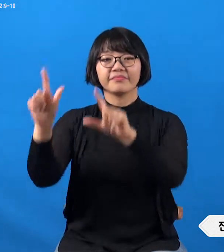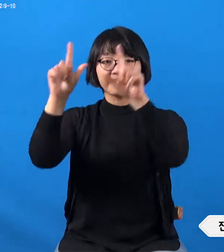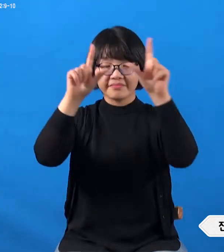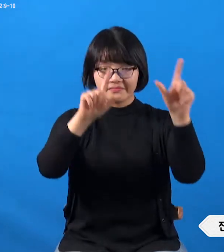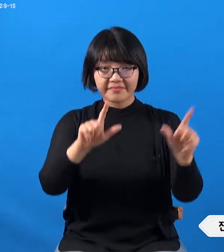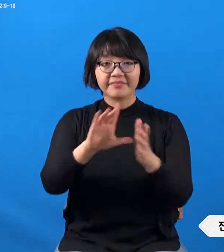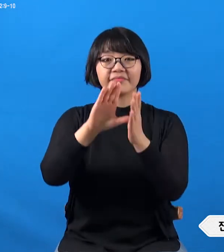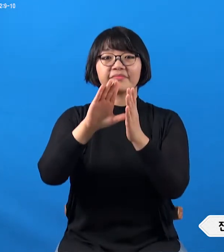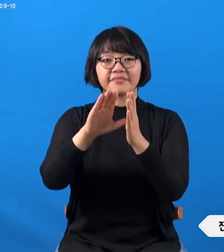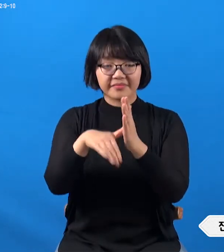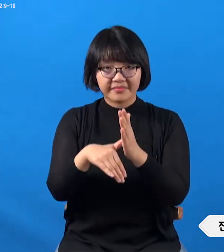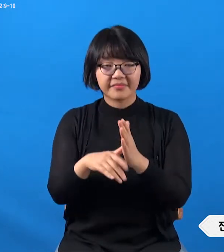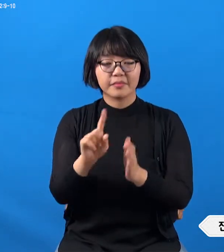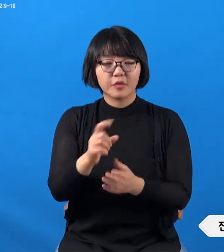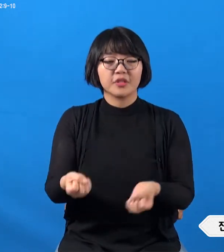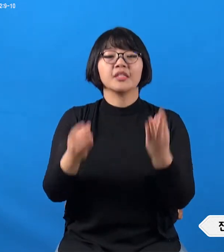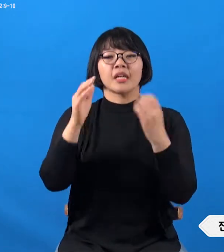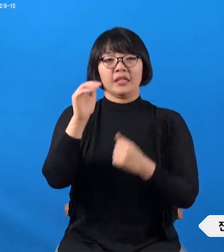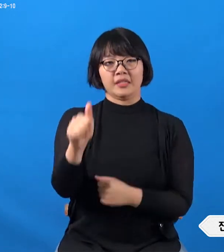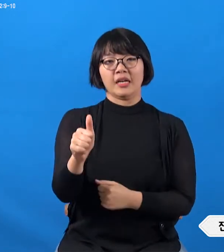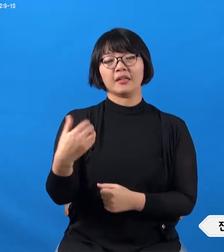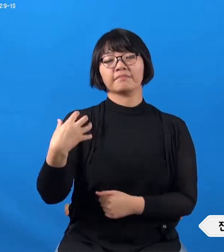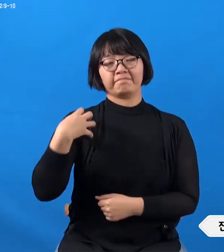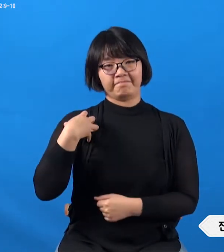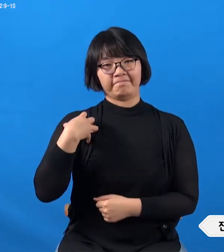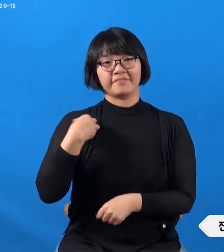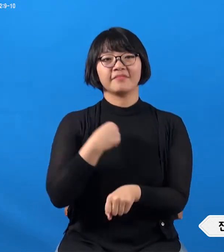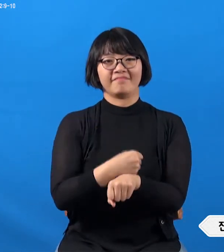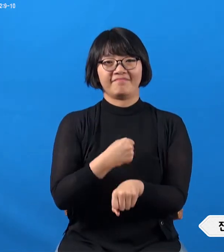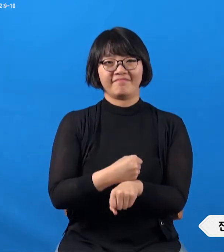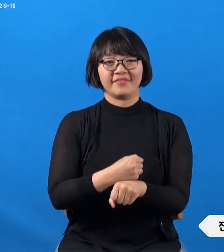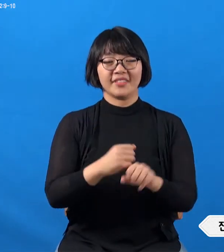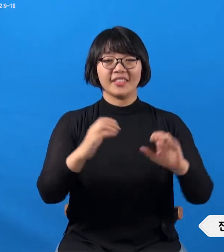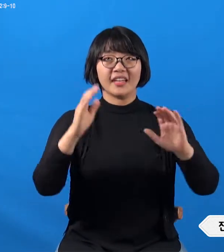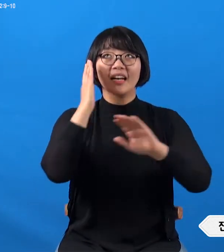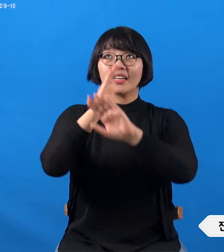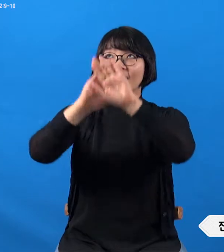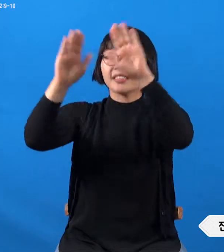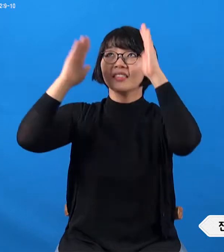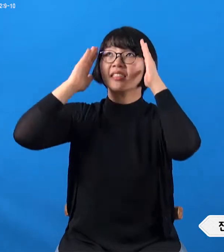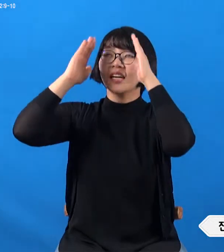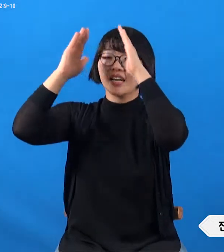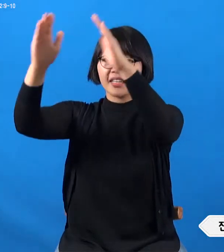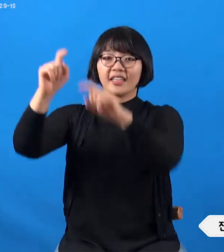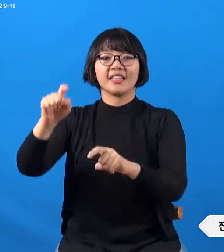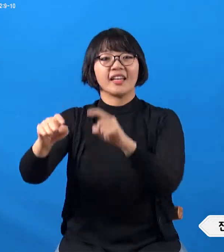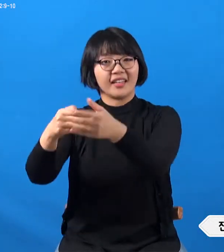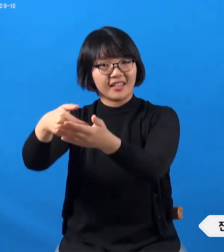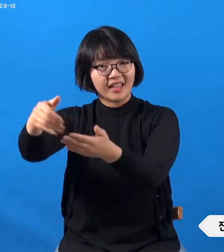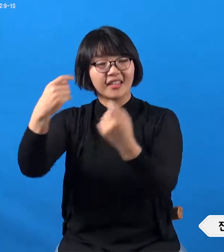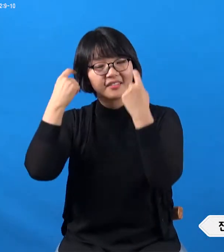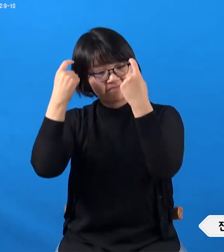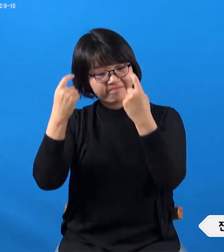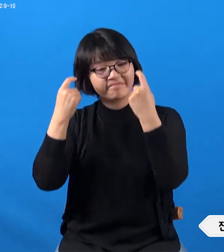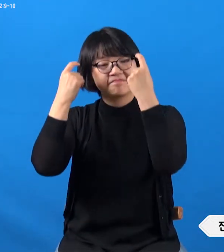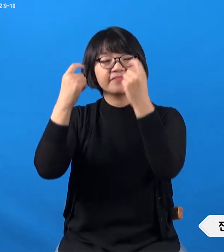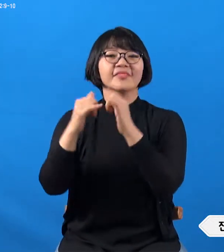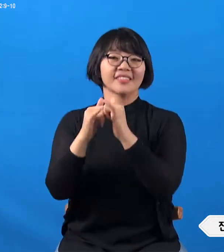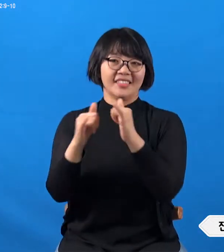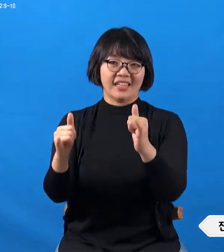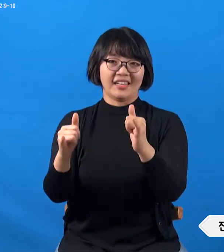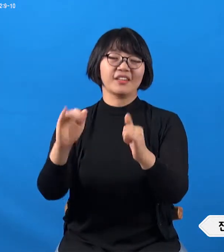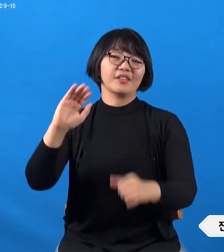그렇게 제사장으로 하늘을 향하는 세상의 나그네의 모습. 오늘 이 말씀을